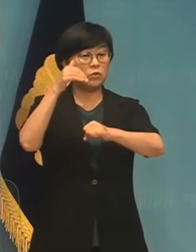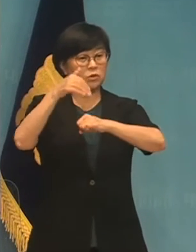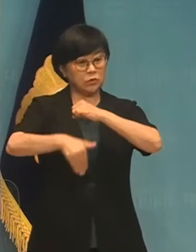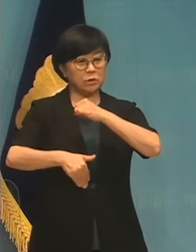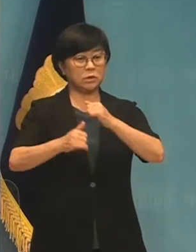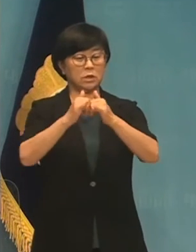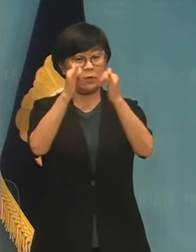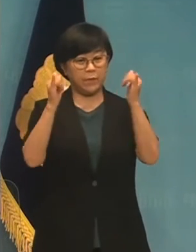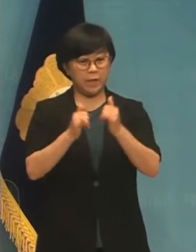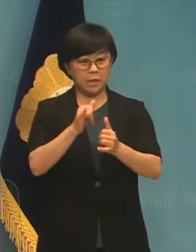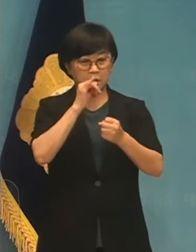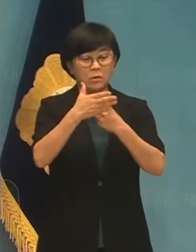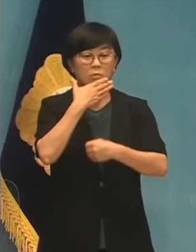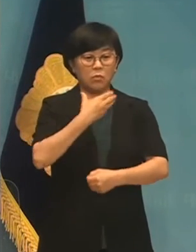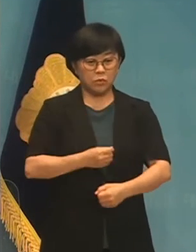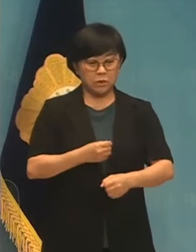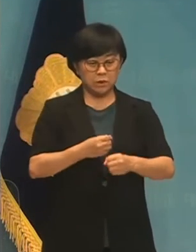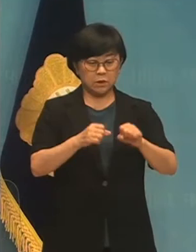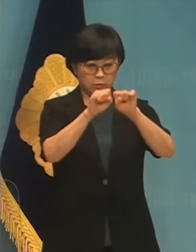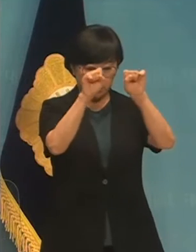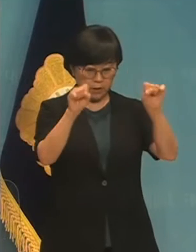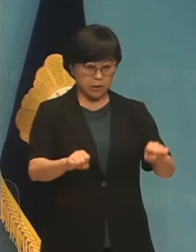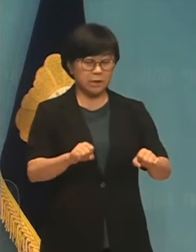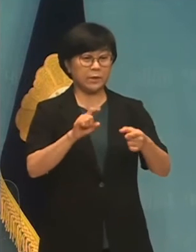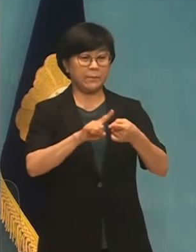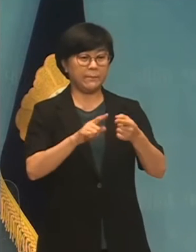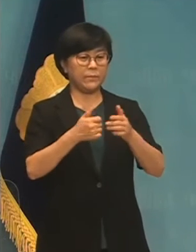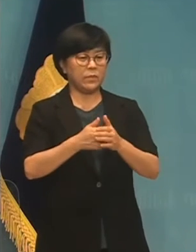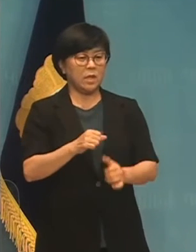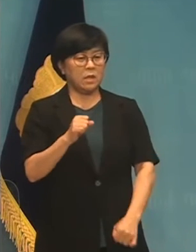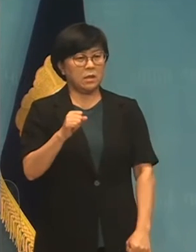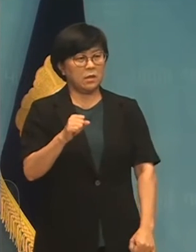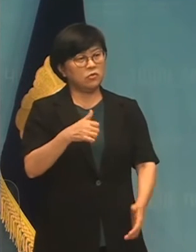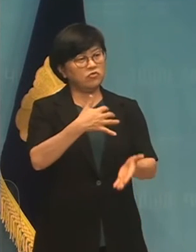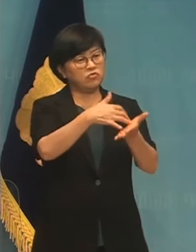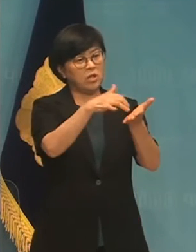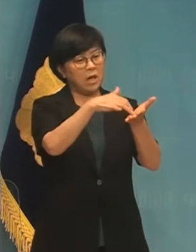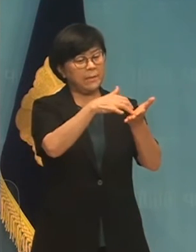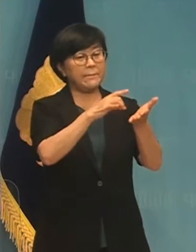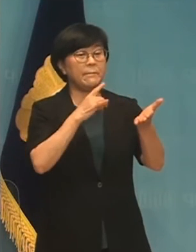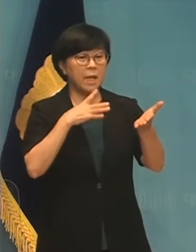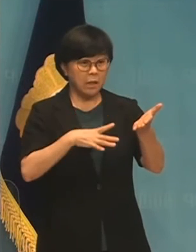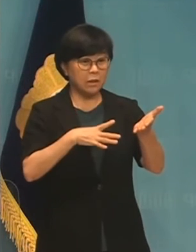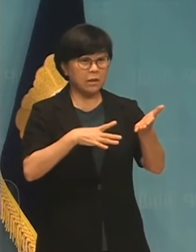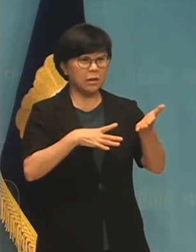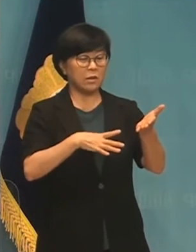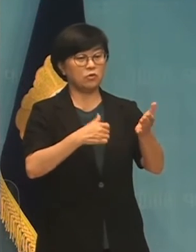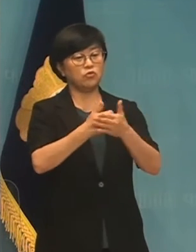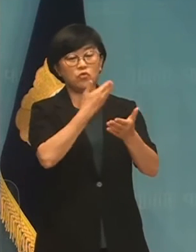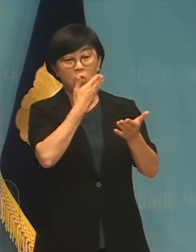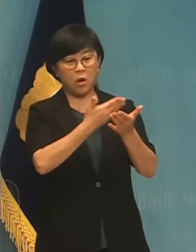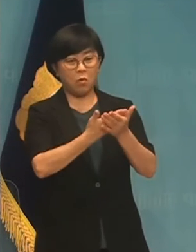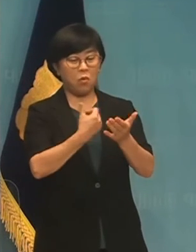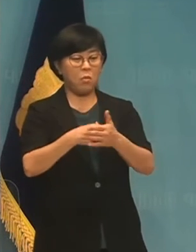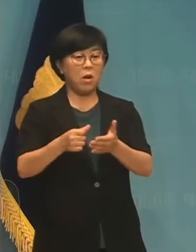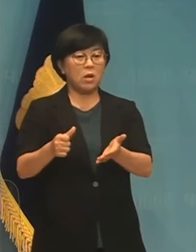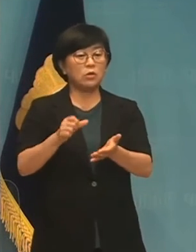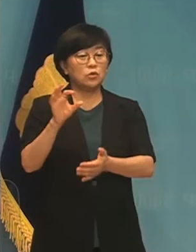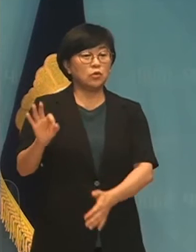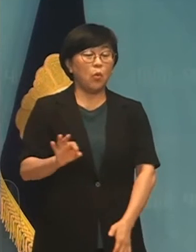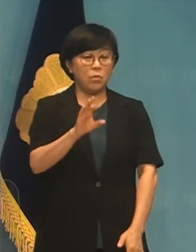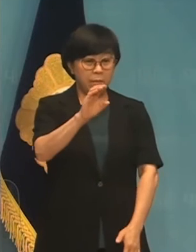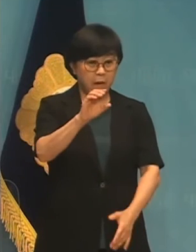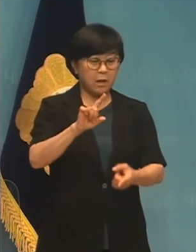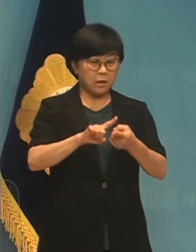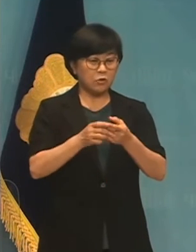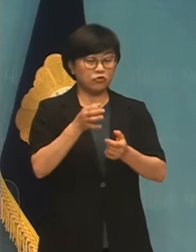그늘을 지탱해왔던 복지 시스템. 그러나 차가운 숫자와 통계에 기반하고 현금, 현물 제공에 그친